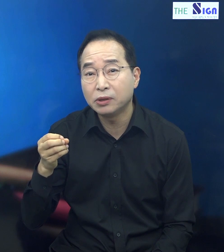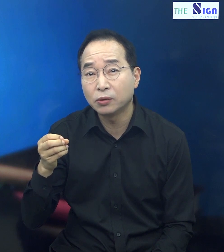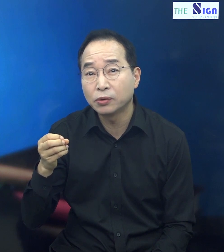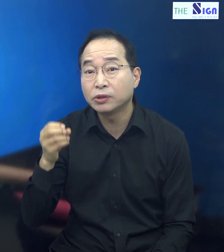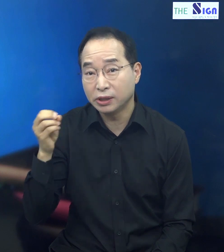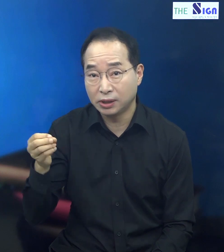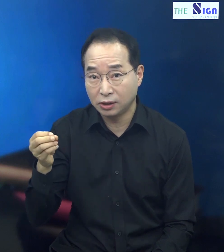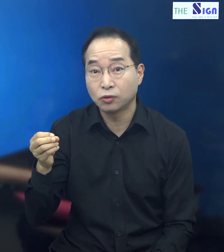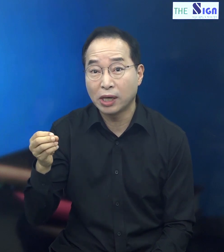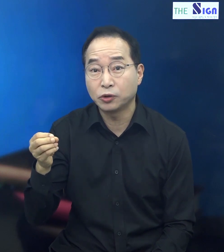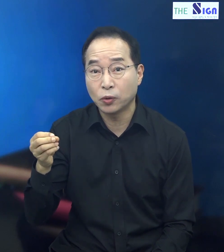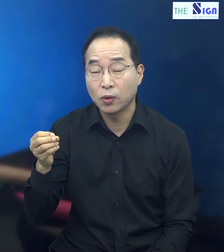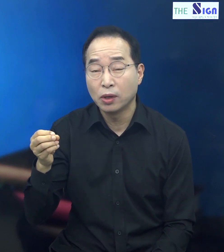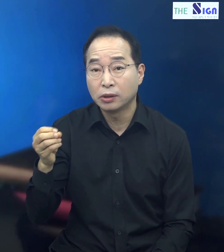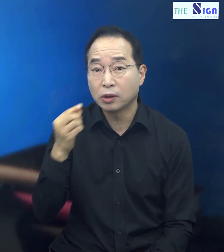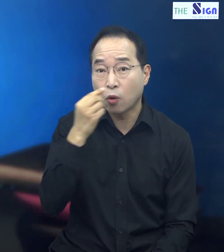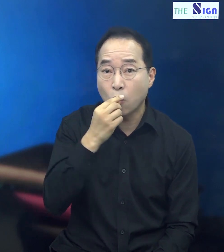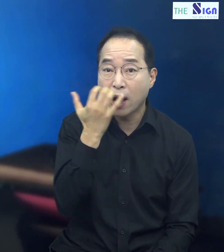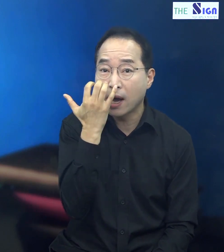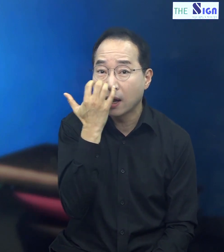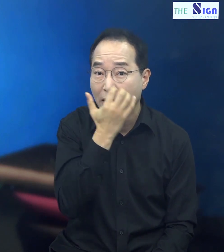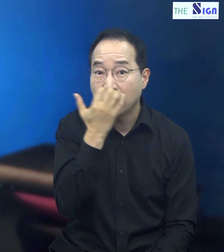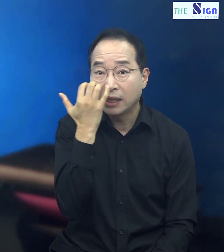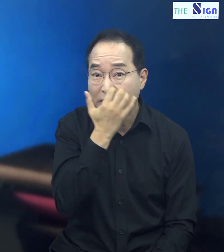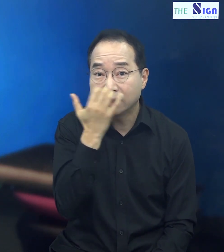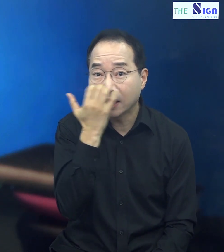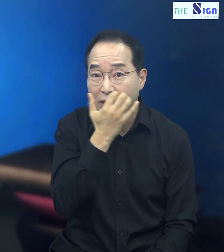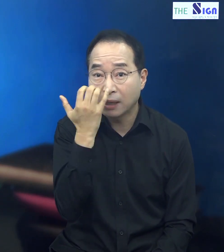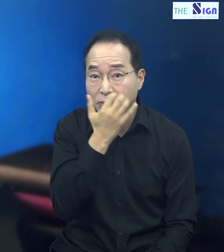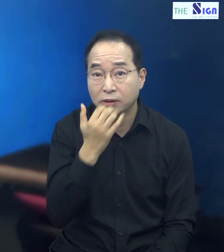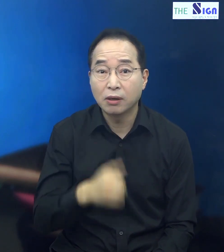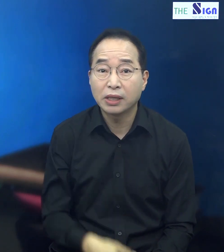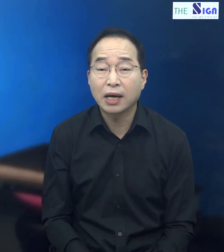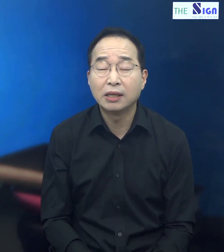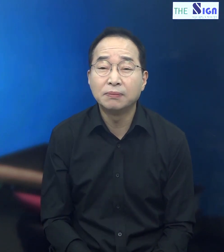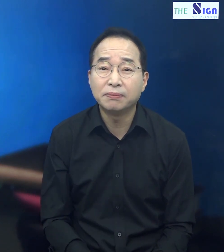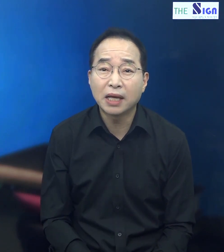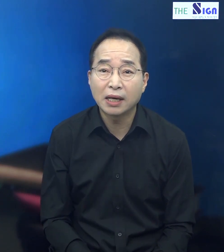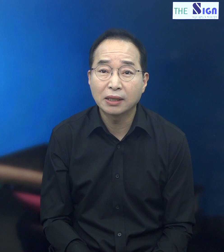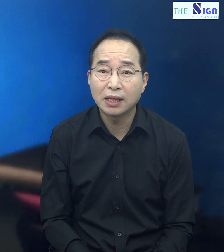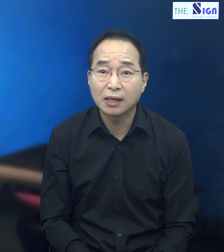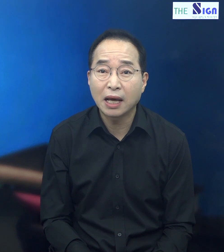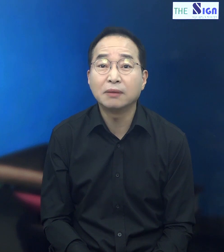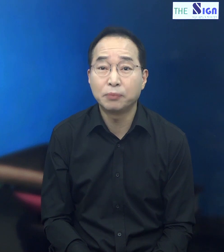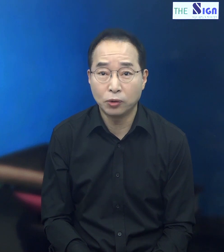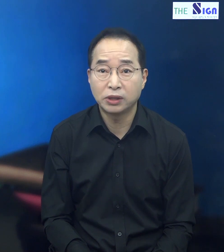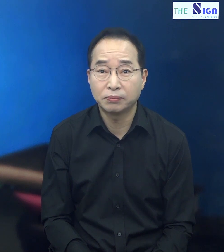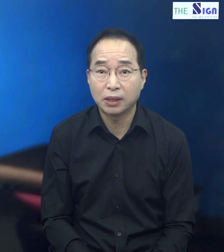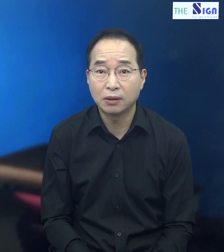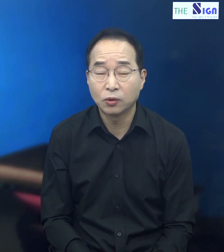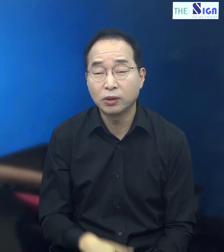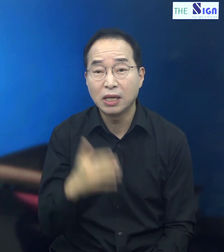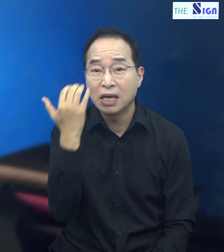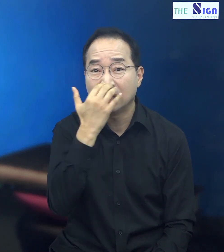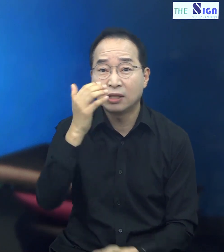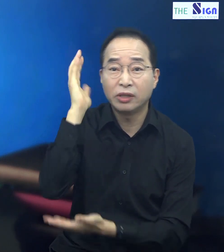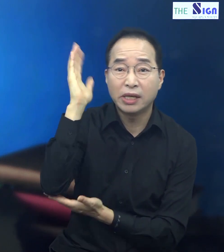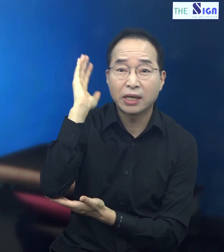의미로도 쓰이기도 하죠. 그래서 코와 이 색을 합쳐서 약간 음란하다라는 표현이 있습니다. 또는 이거 이야기하면